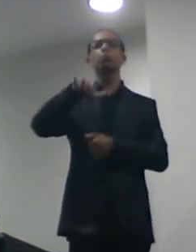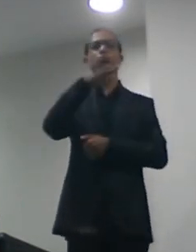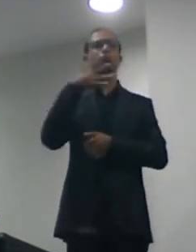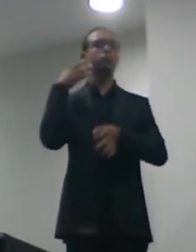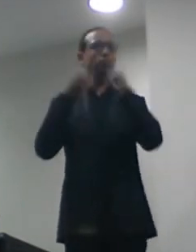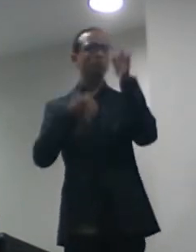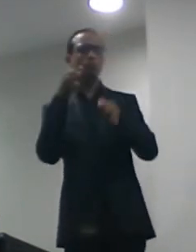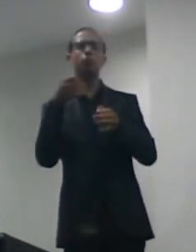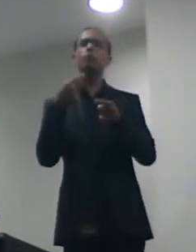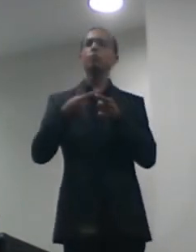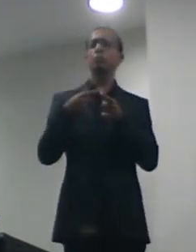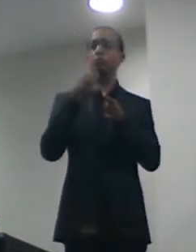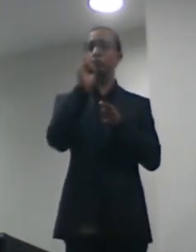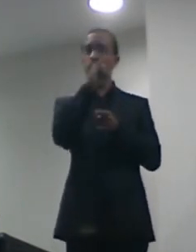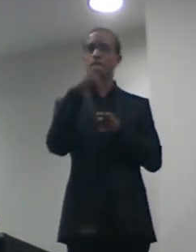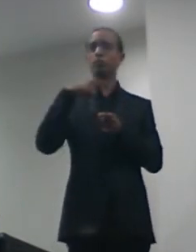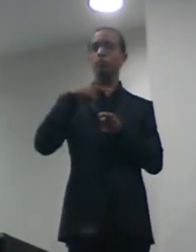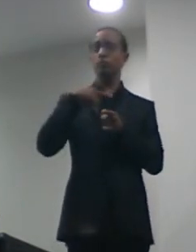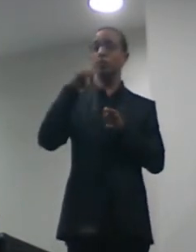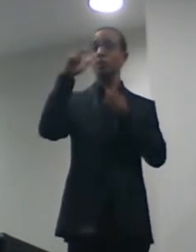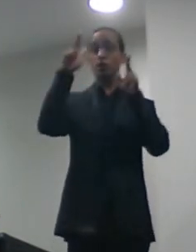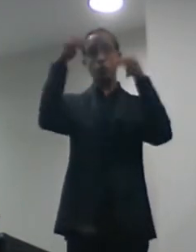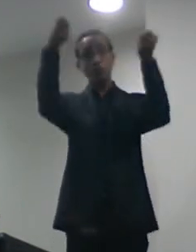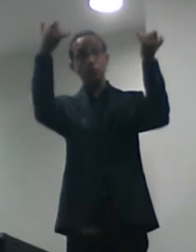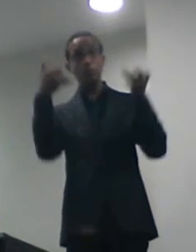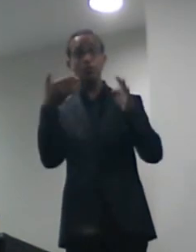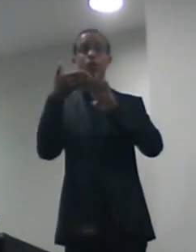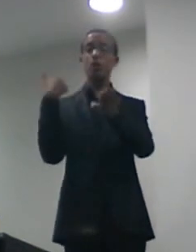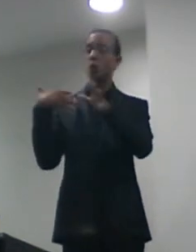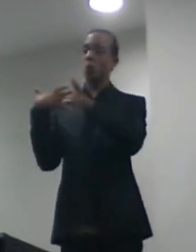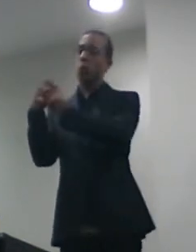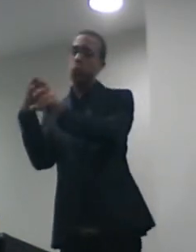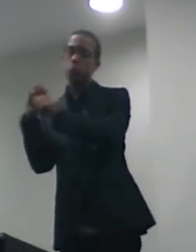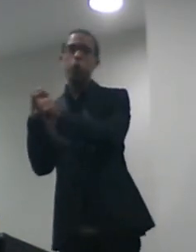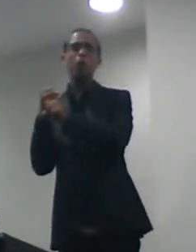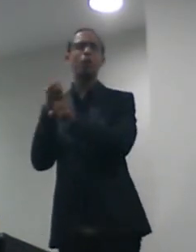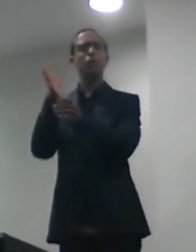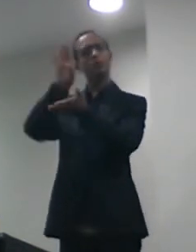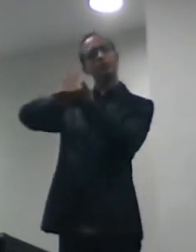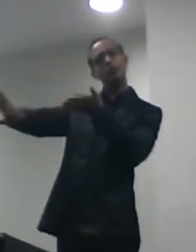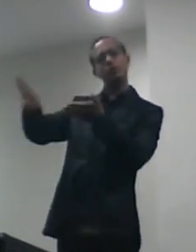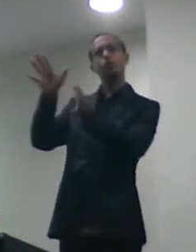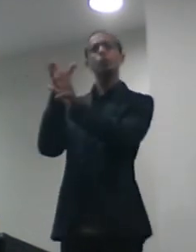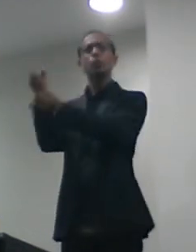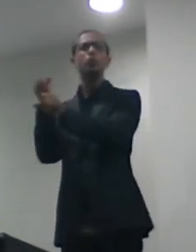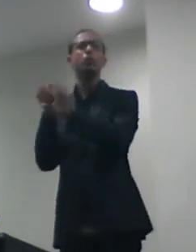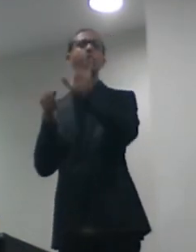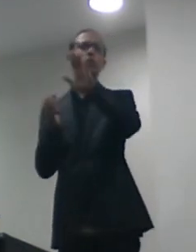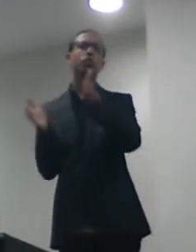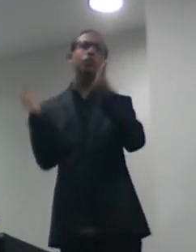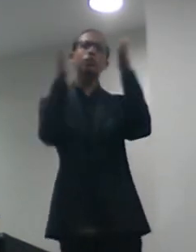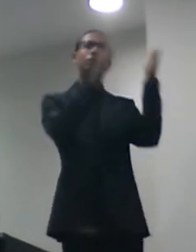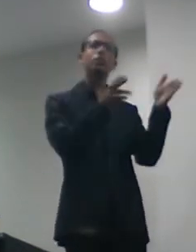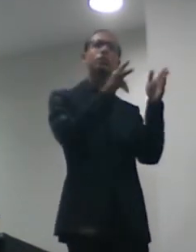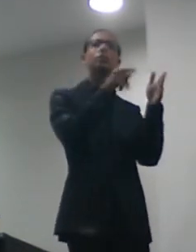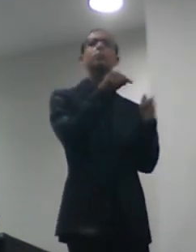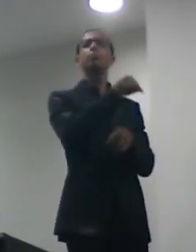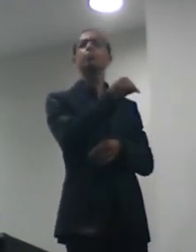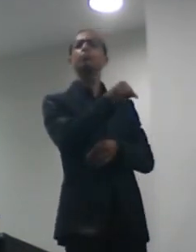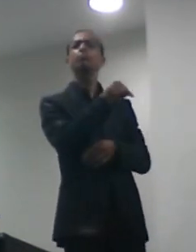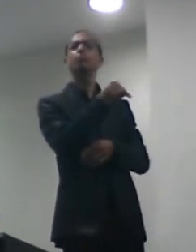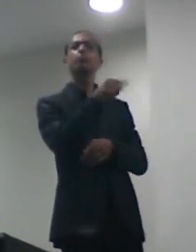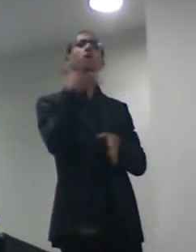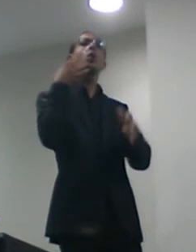justiça. Porque se existe, como eu falei anteriormente, existe um contador, na verdade, vamos tirar da contadoria, vamos botar no próprio gabinete